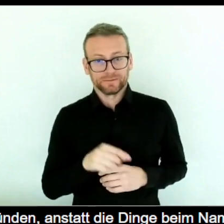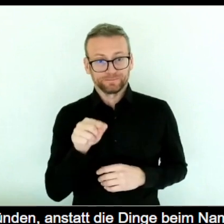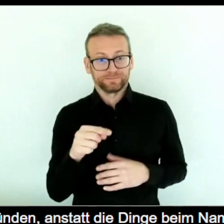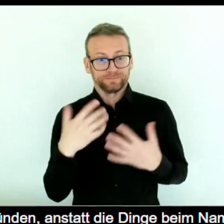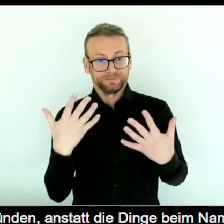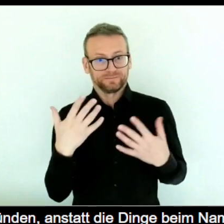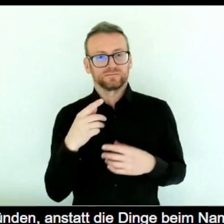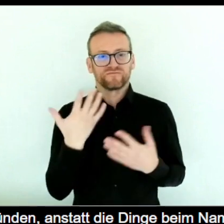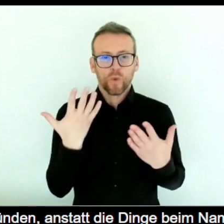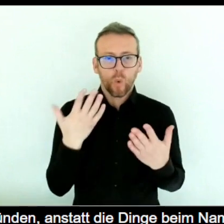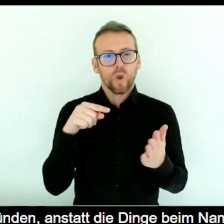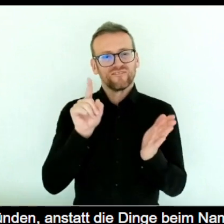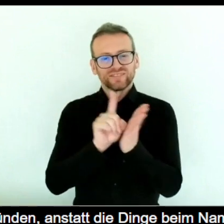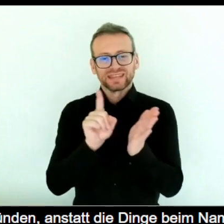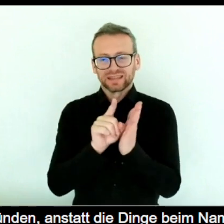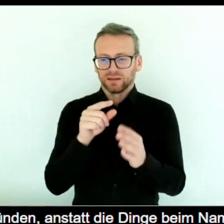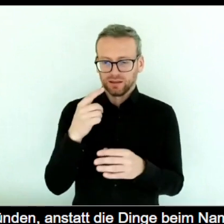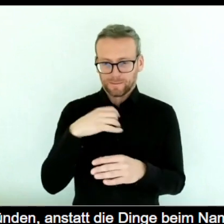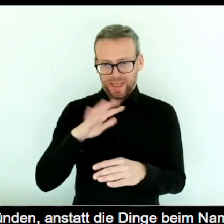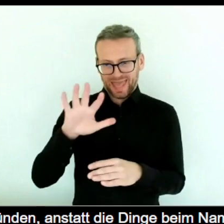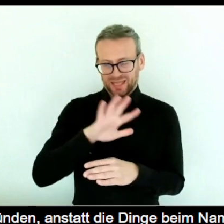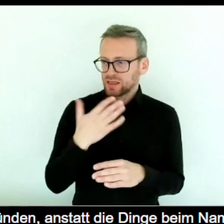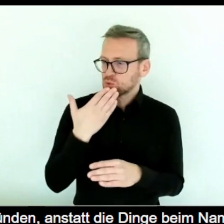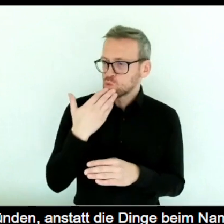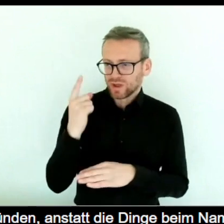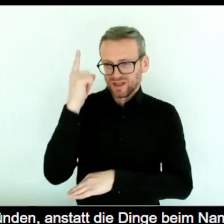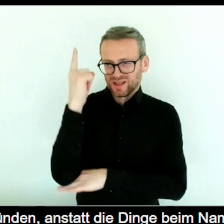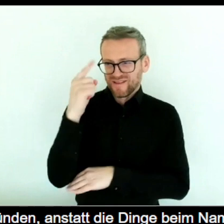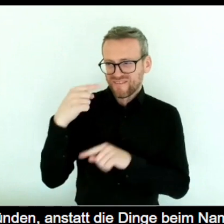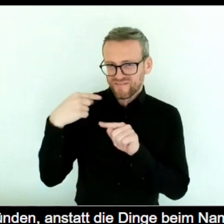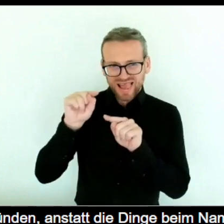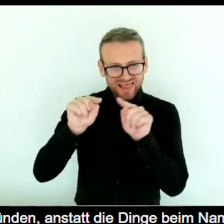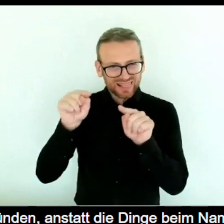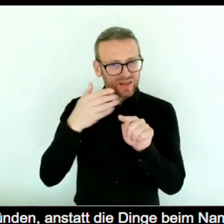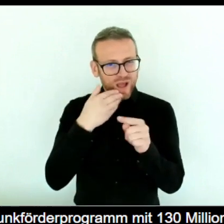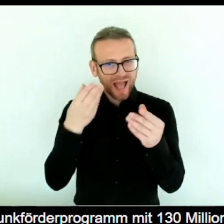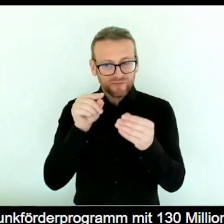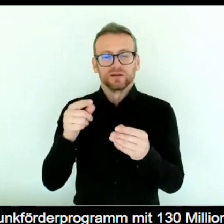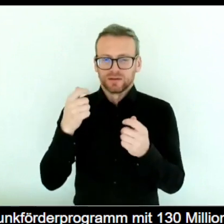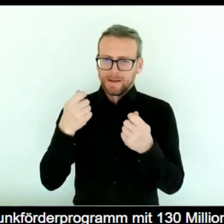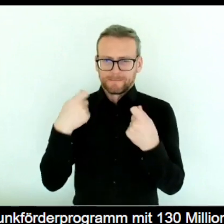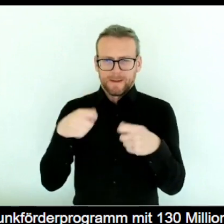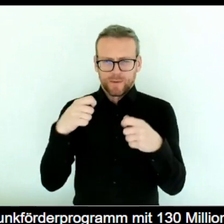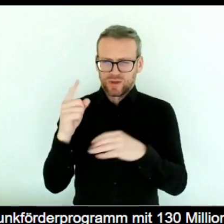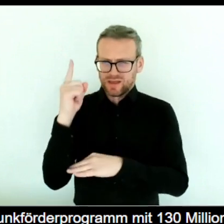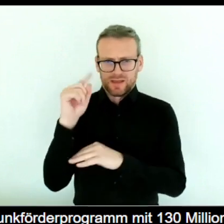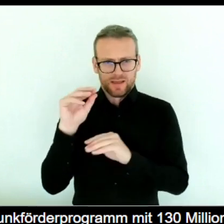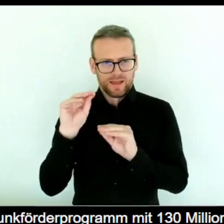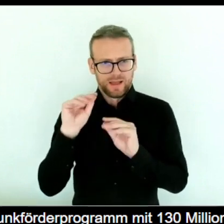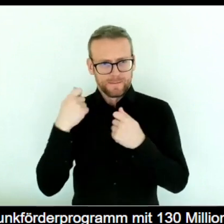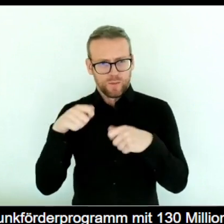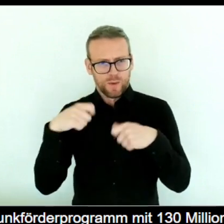Abdeckung Ziel erreicht. Rest interessiert mich nicht. Dann gehen wir rein und sind hier als Bayern, als einziges Bundesland unterwegs.